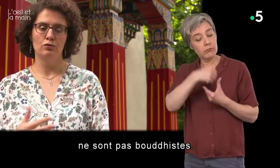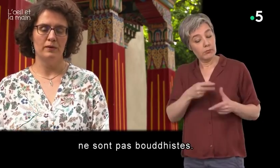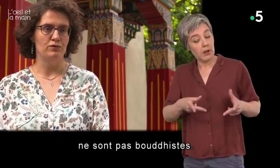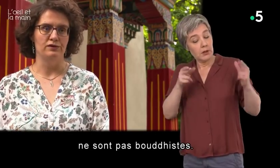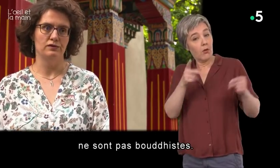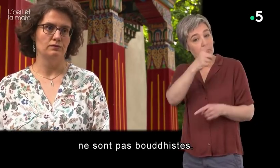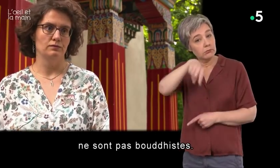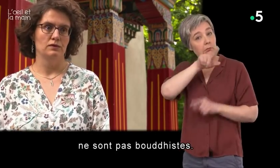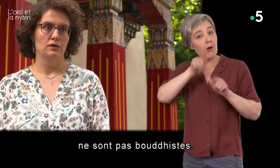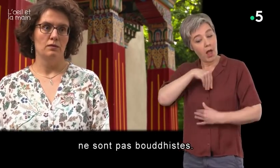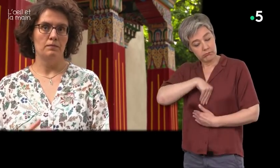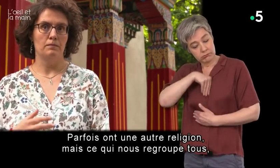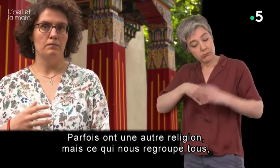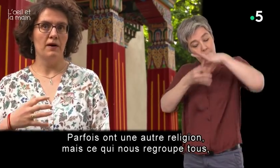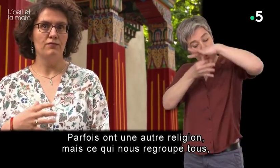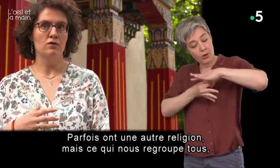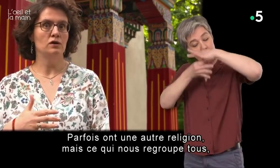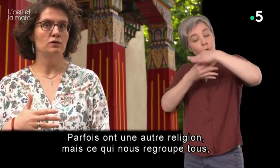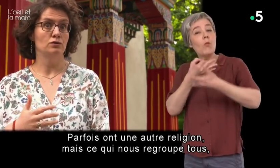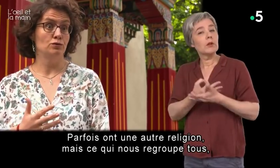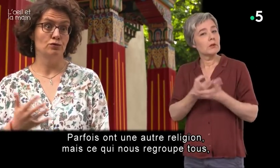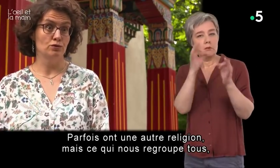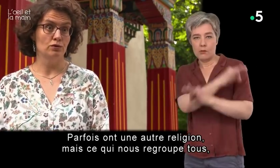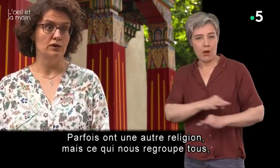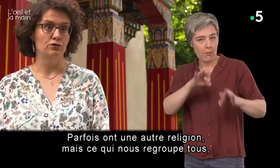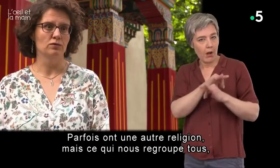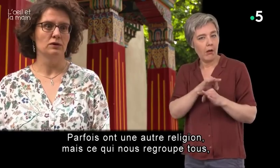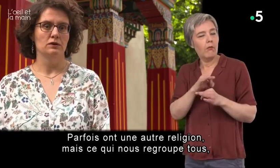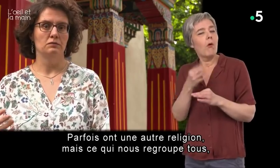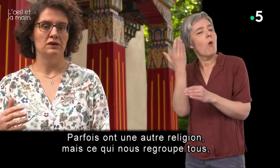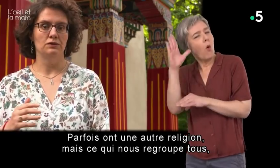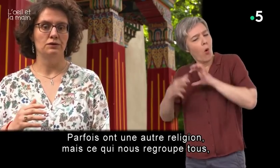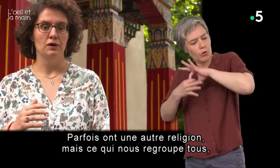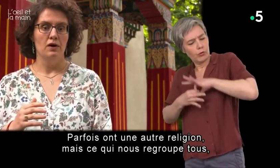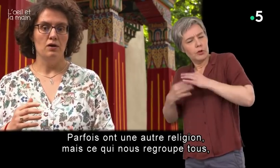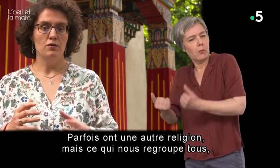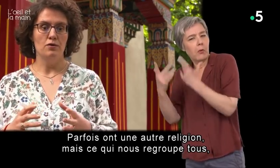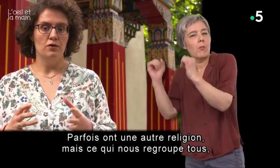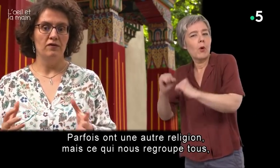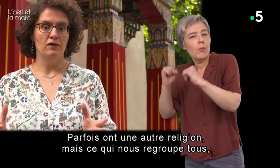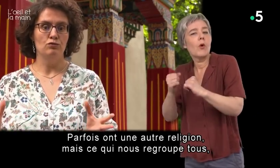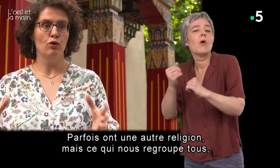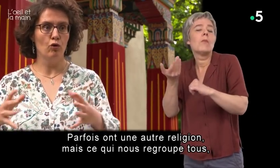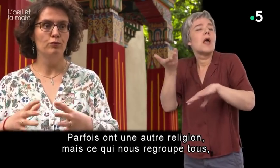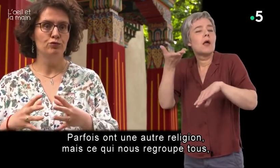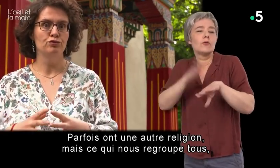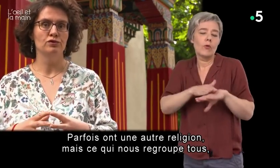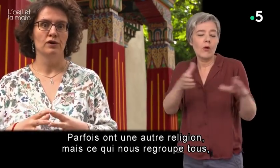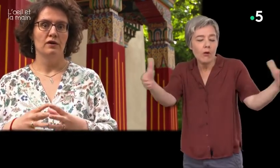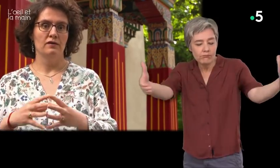pas bouddhistes. Parfois, ont une autre religion, mais ce qui nous regroupe tous, c'est